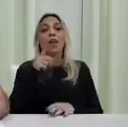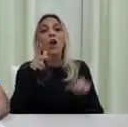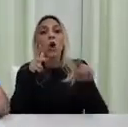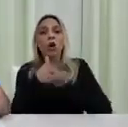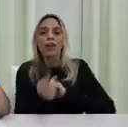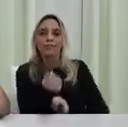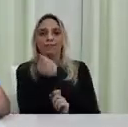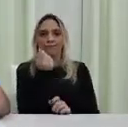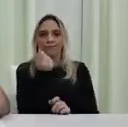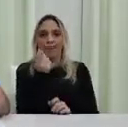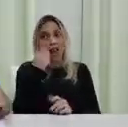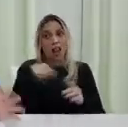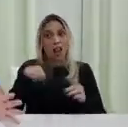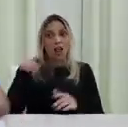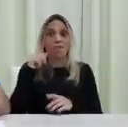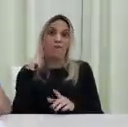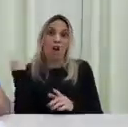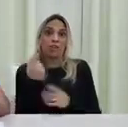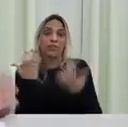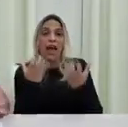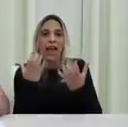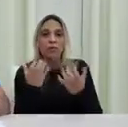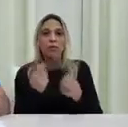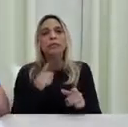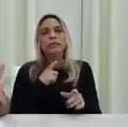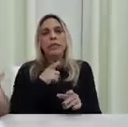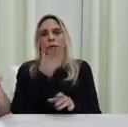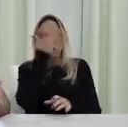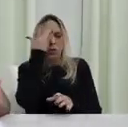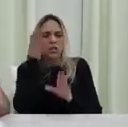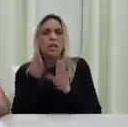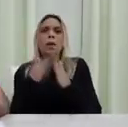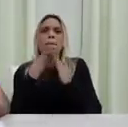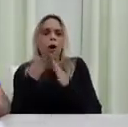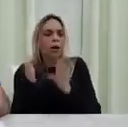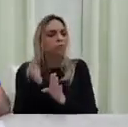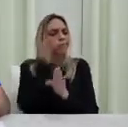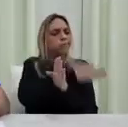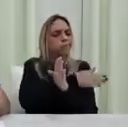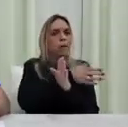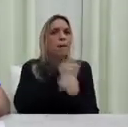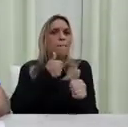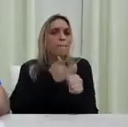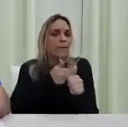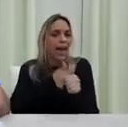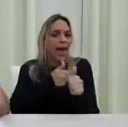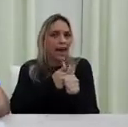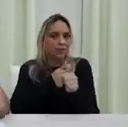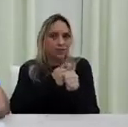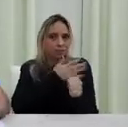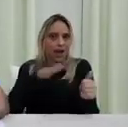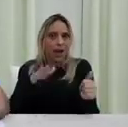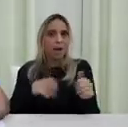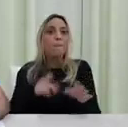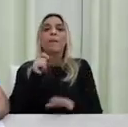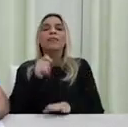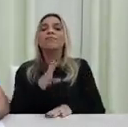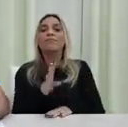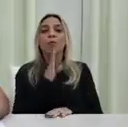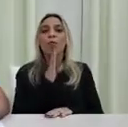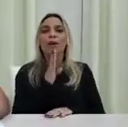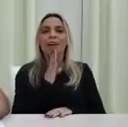daí. Tem gente que mora aí na costa, né, do Brasil que nem sabe que a água do mar é salgada, mas recebe